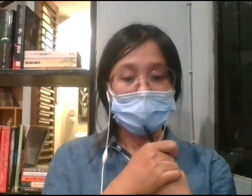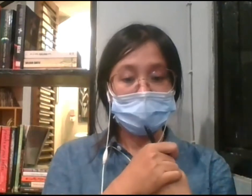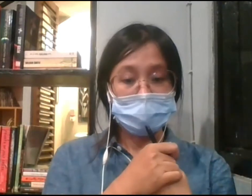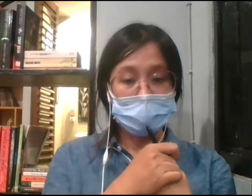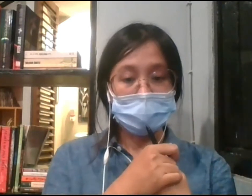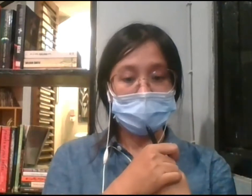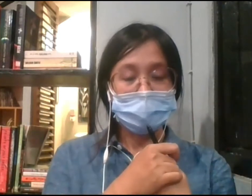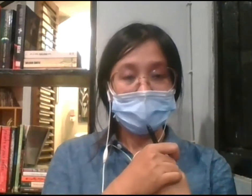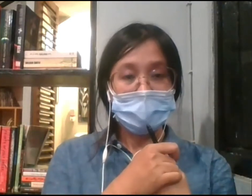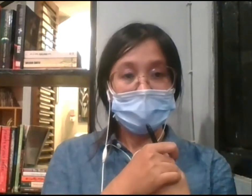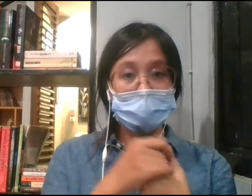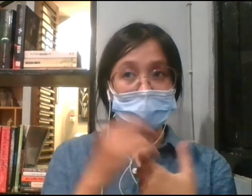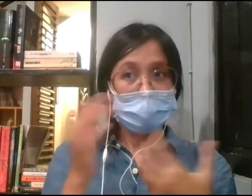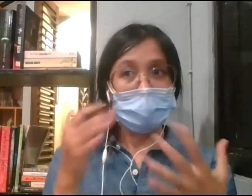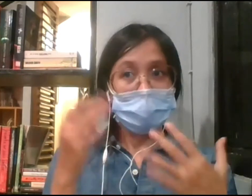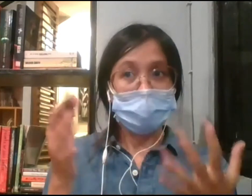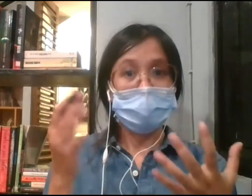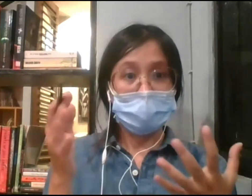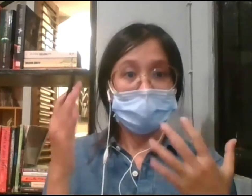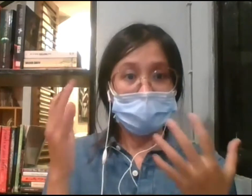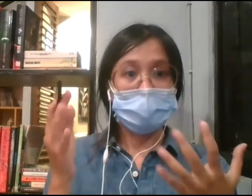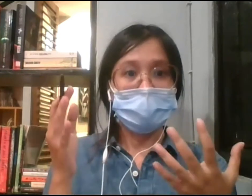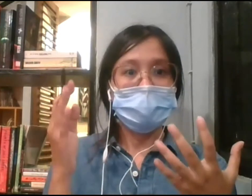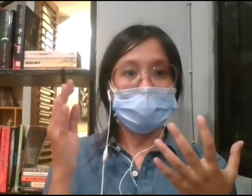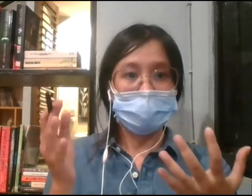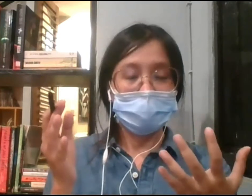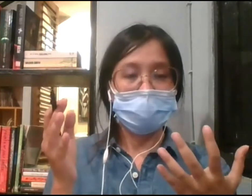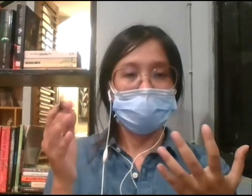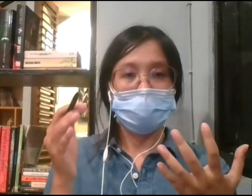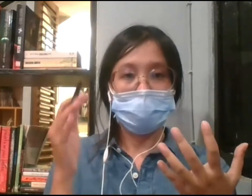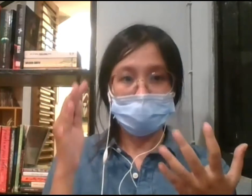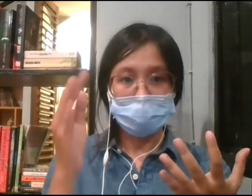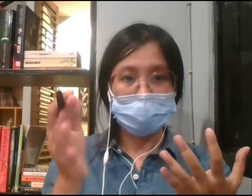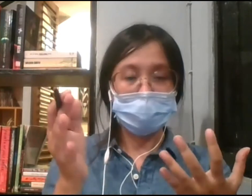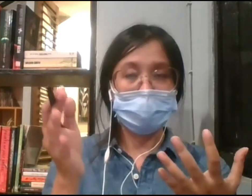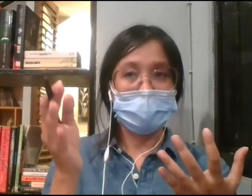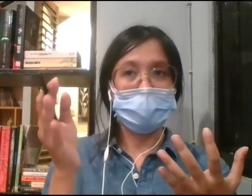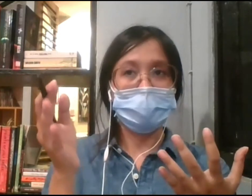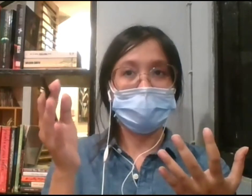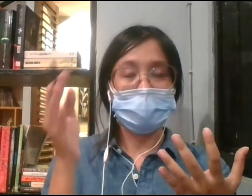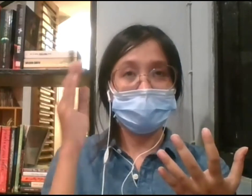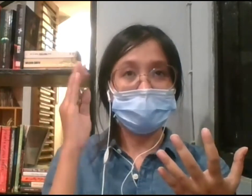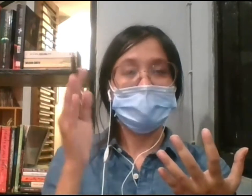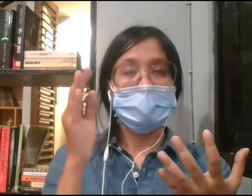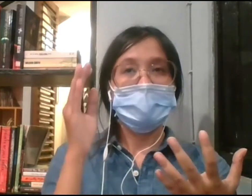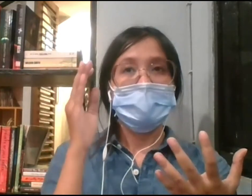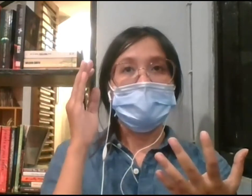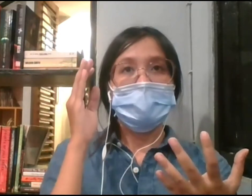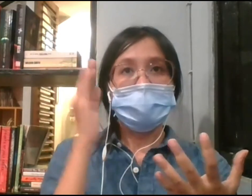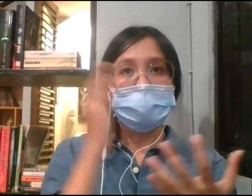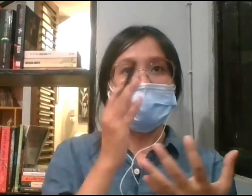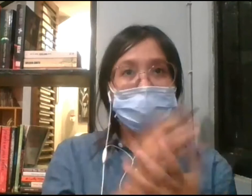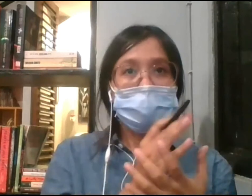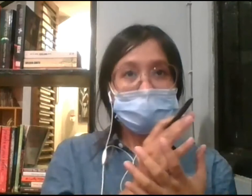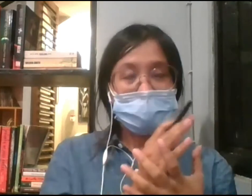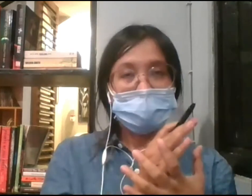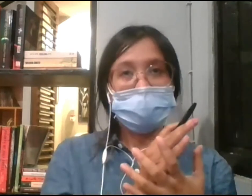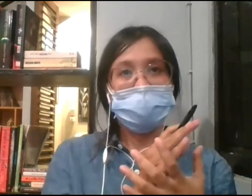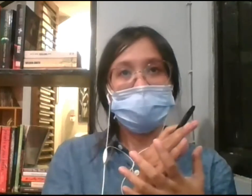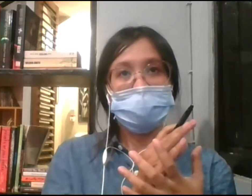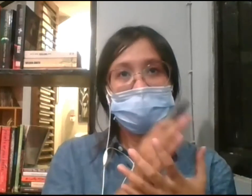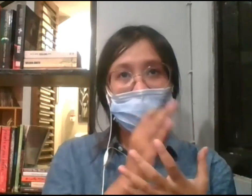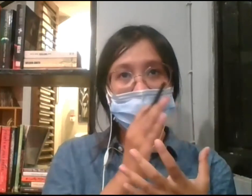ya, kita harus cek ya. Kalau untuk mau melihat contoh judul itu menarik atau tidak. Tapi satu